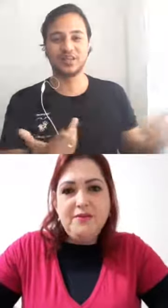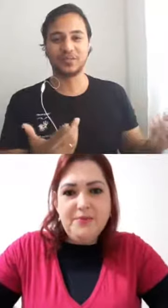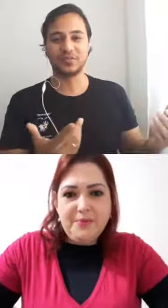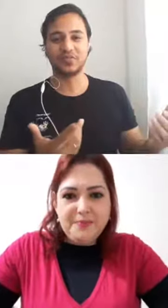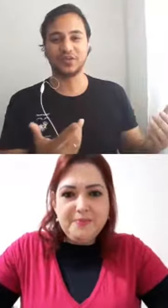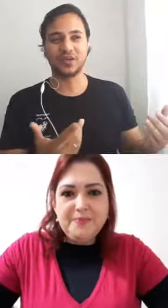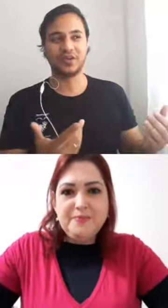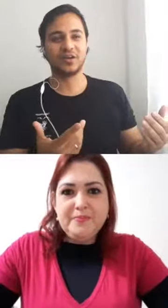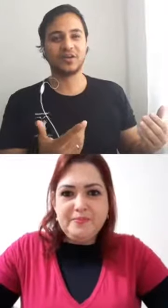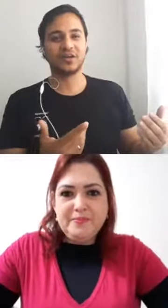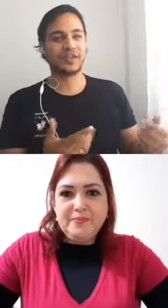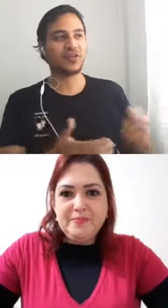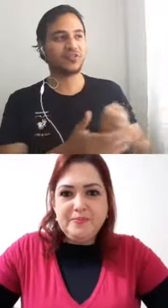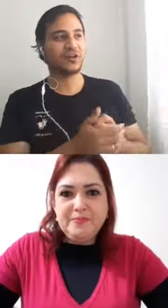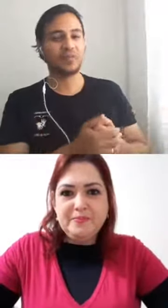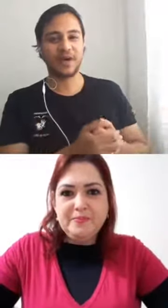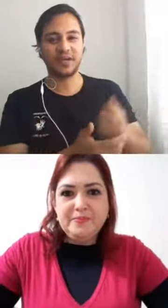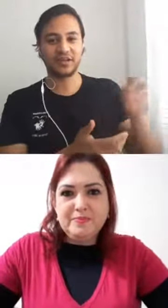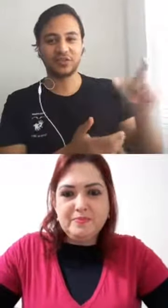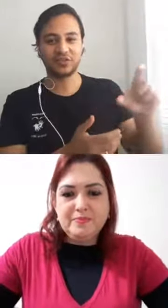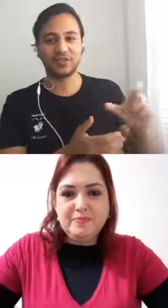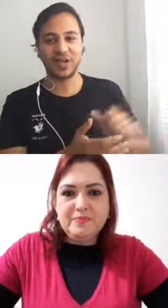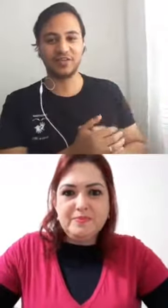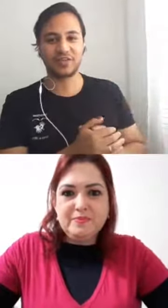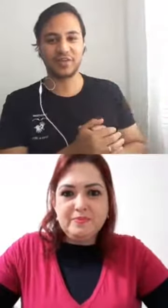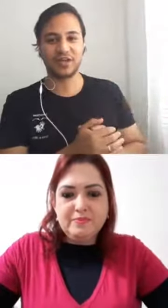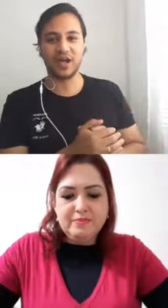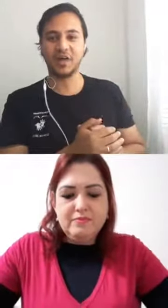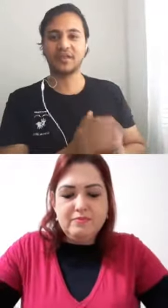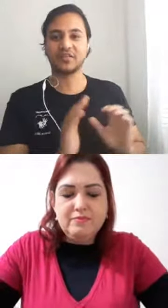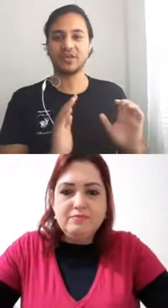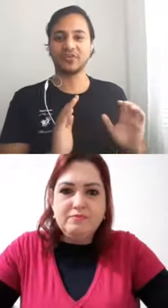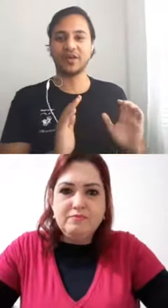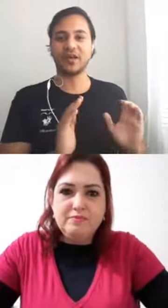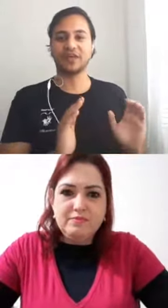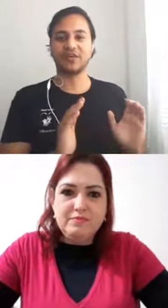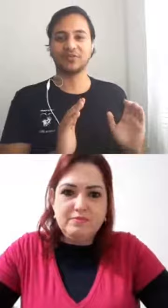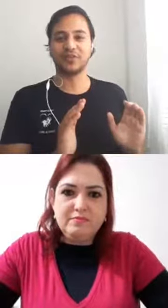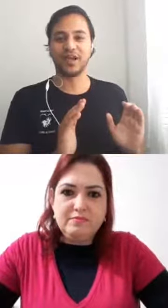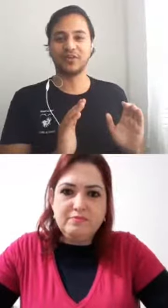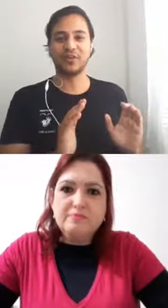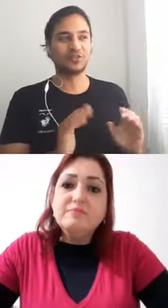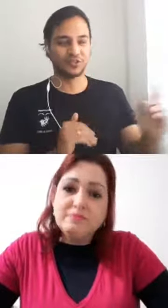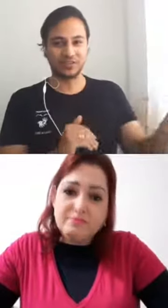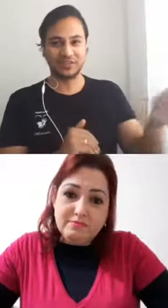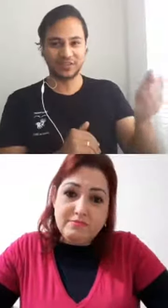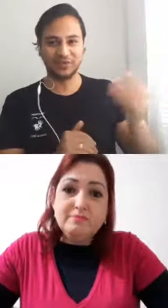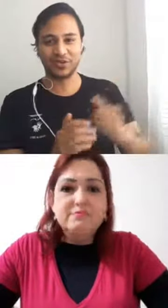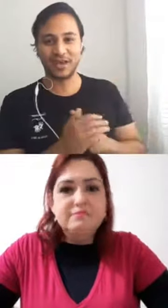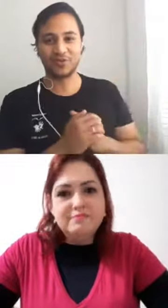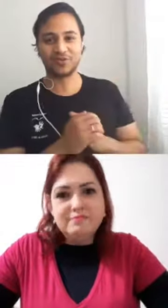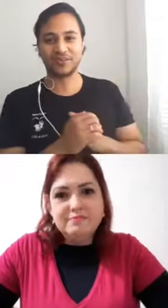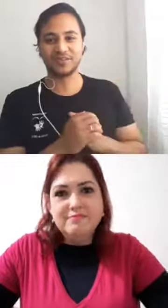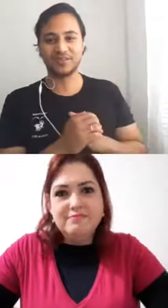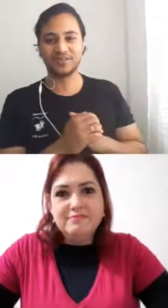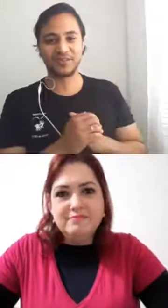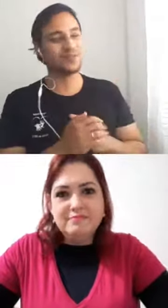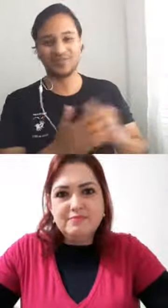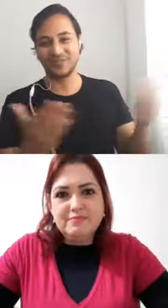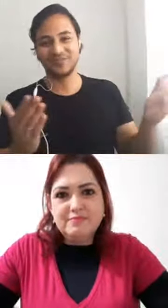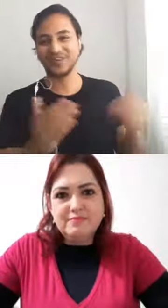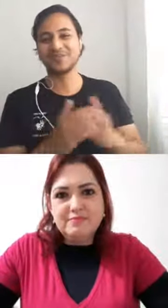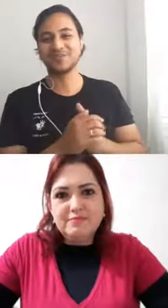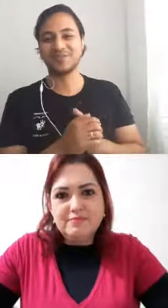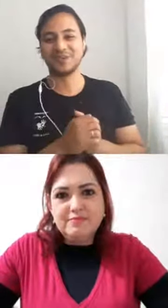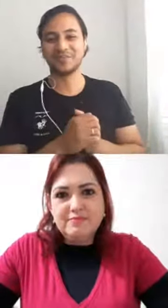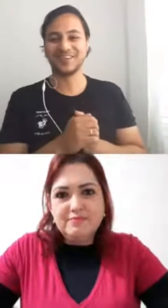aqui no meu escritório. Tá, o senhor me paga então os honorários da tabela. Mas não é voluntário? O senhor vai fazer voluntário para o surdo? Não,